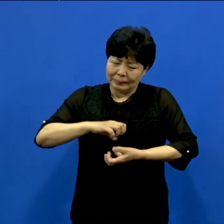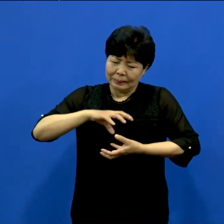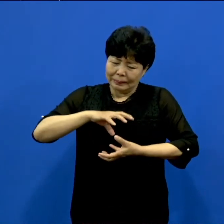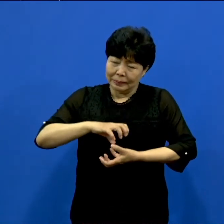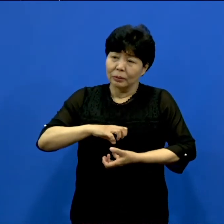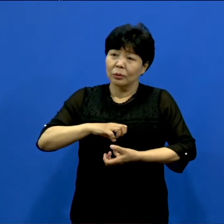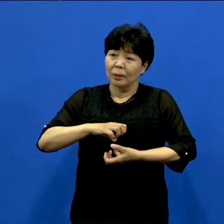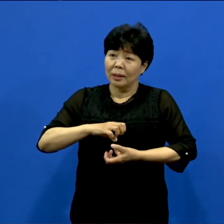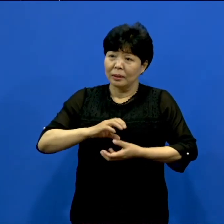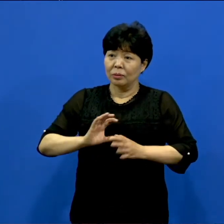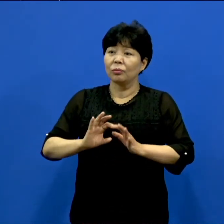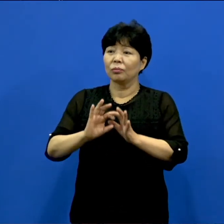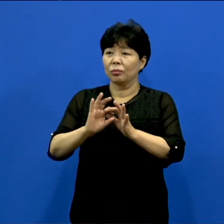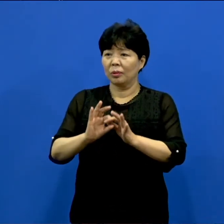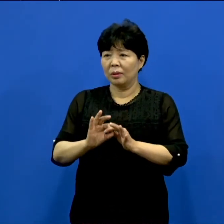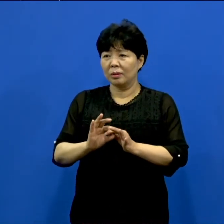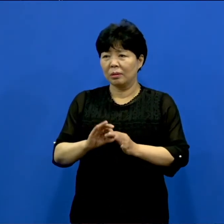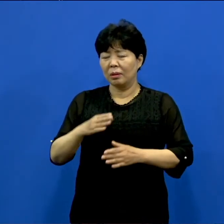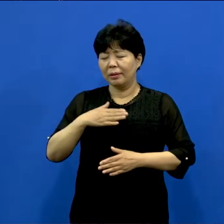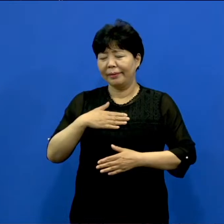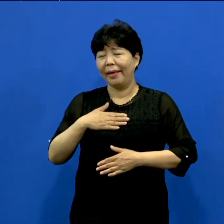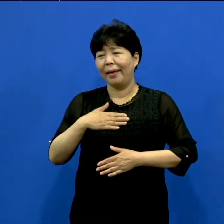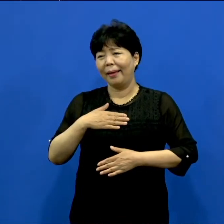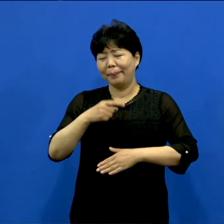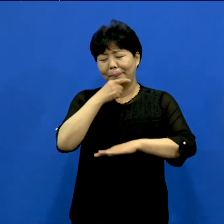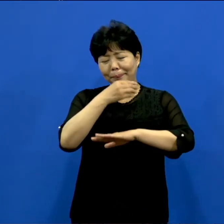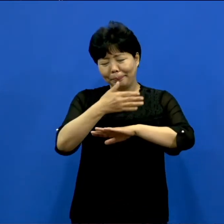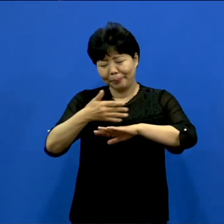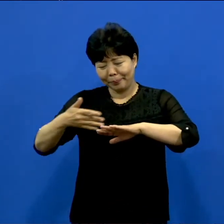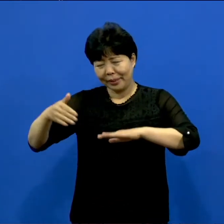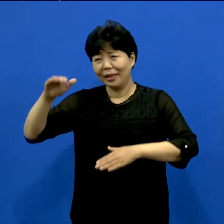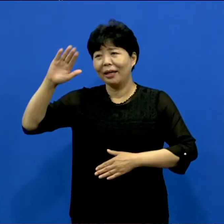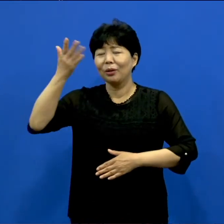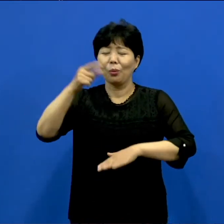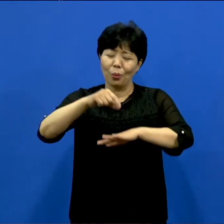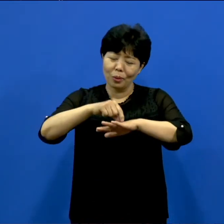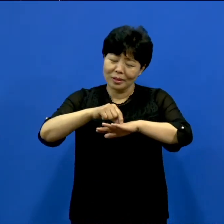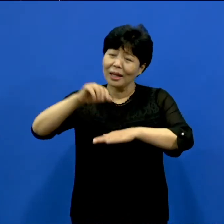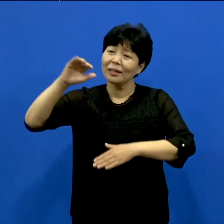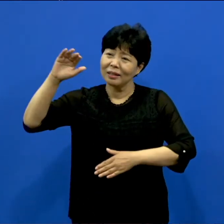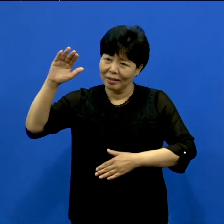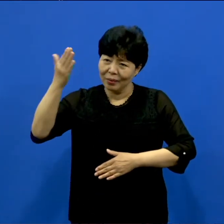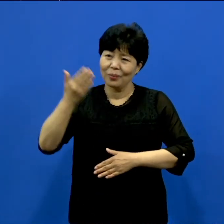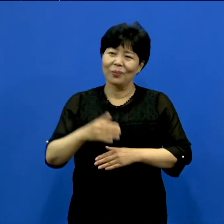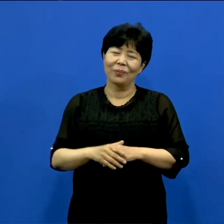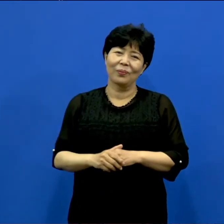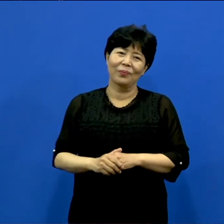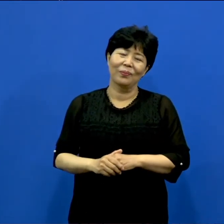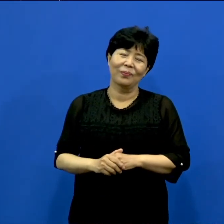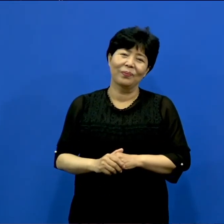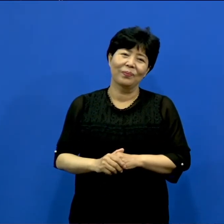내려가서 소화가 되고 그것이 내 피와 살이 되는 예수 그리스도를 먹을 때 그런 일이 일어난다는 거예요.